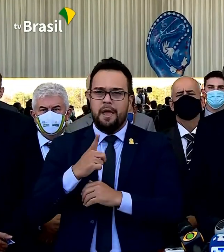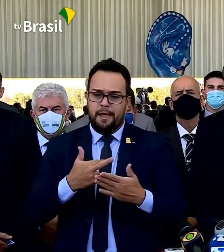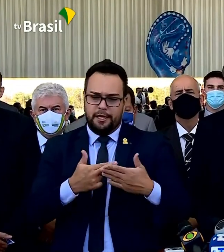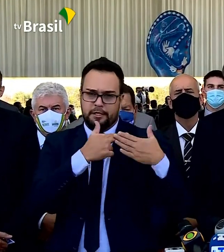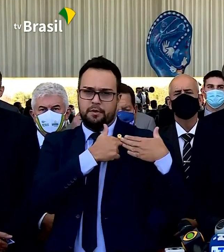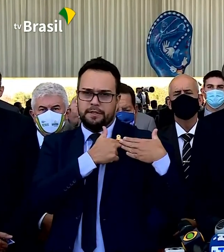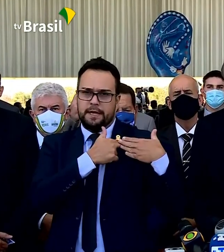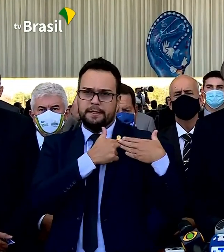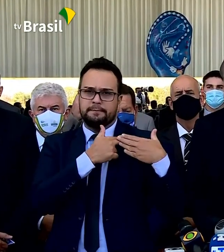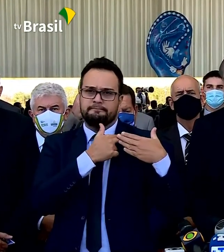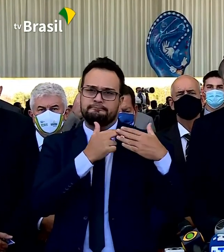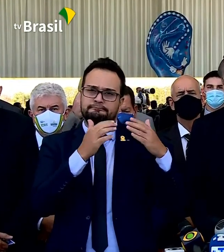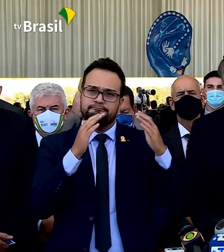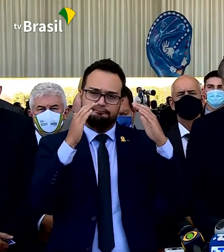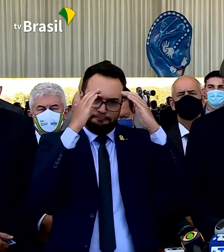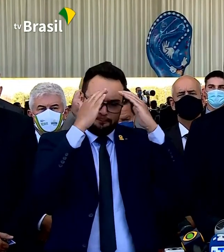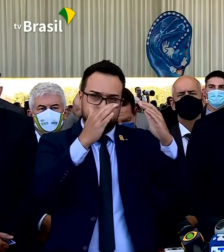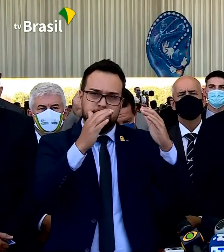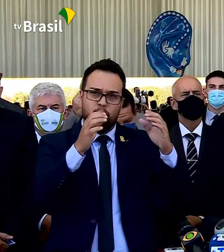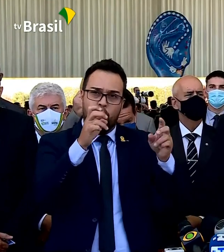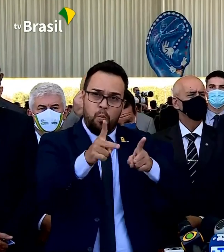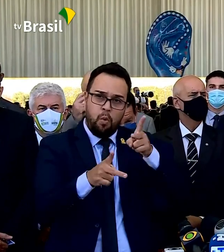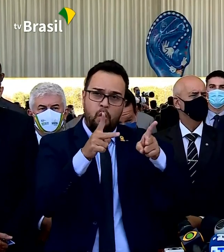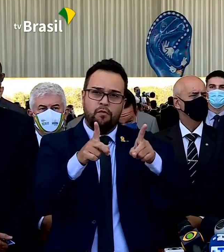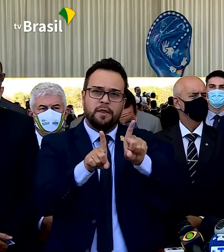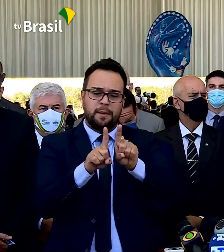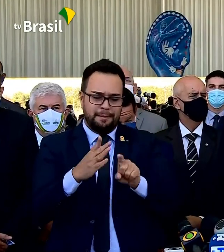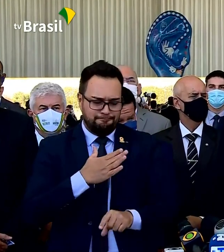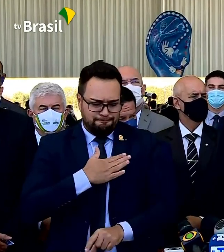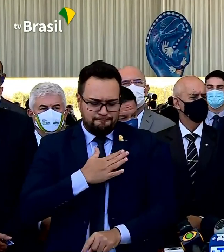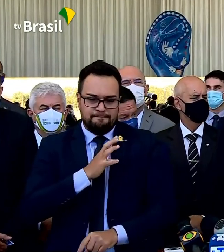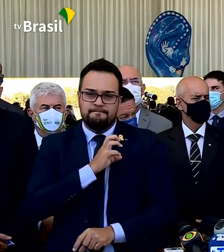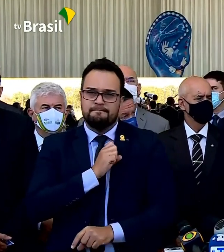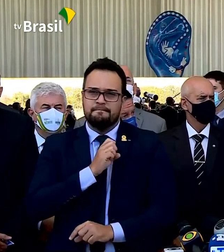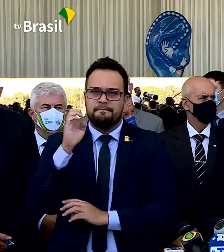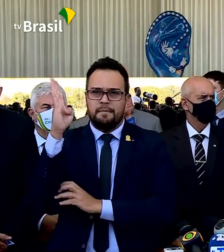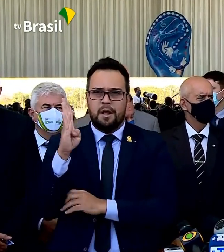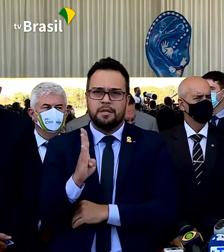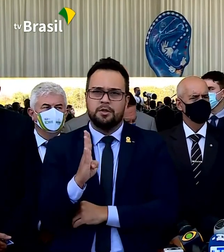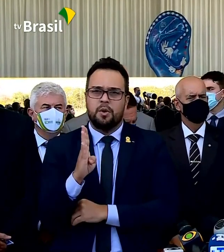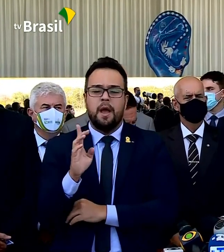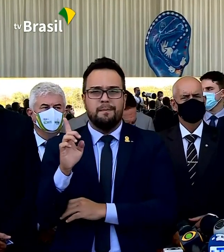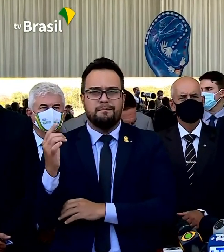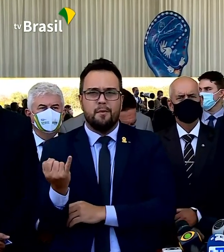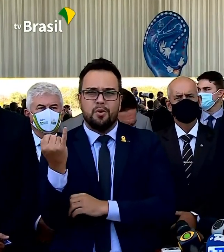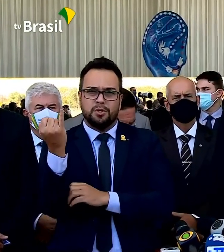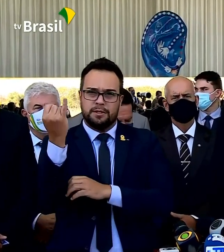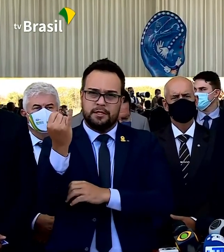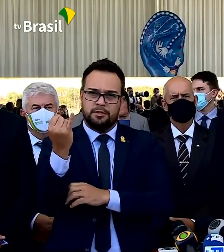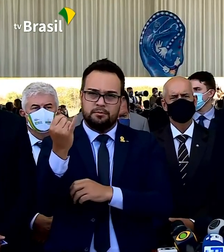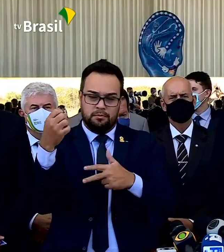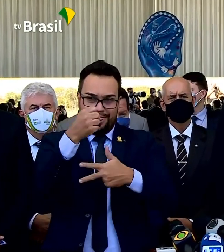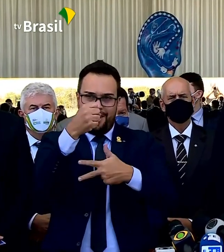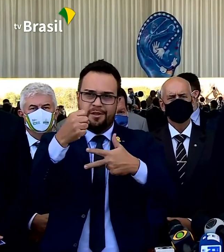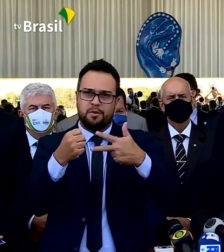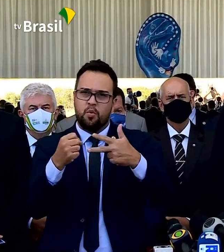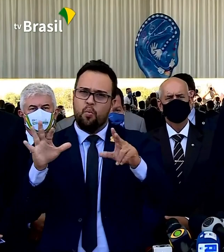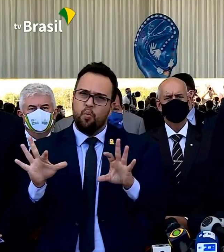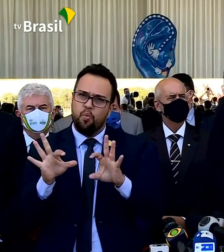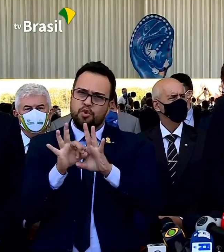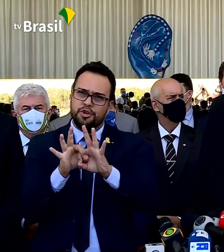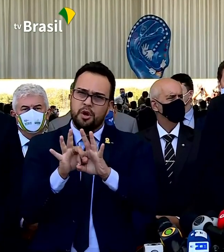patriótico e de responsabilidade a união dos poderes e do povo brasileiro